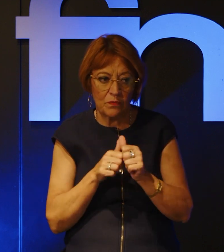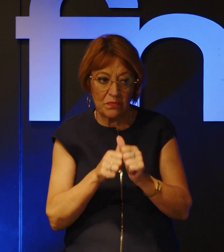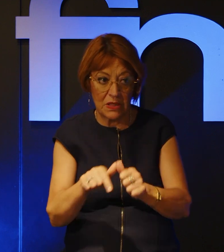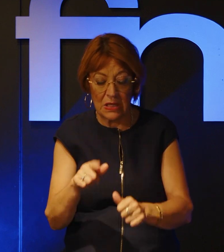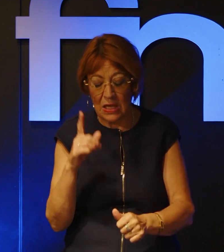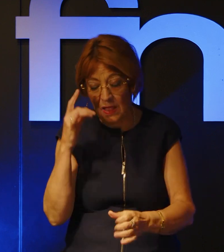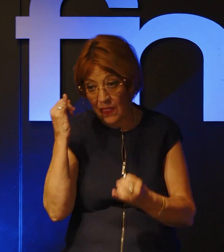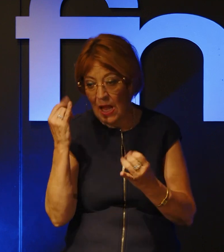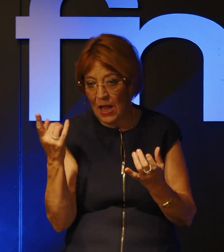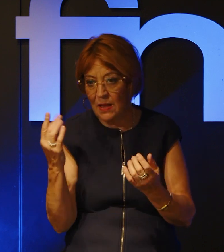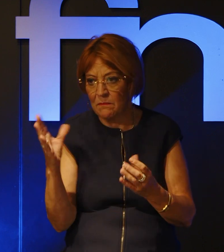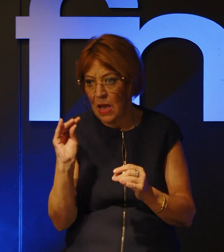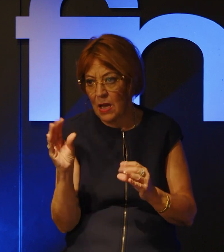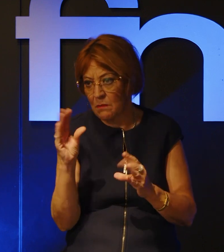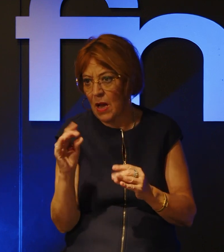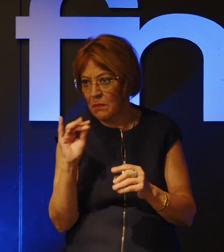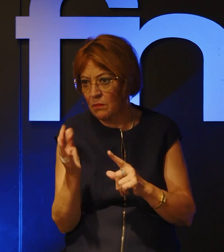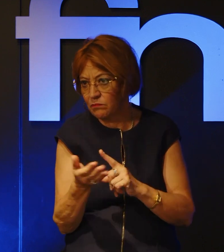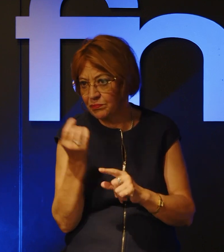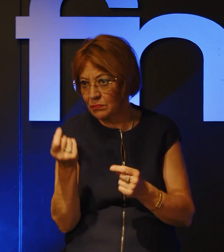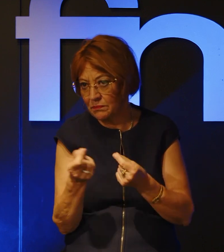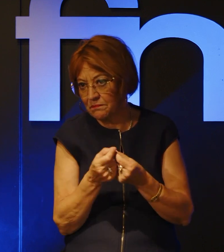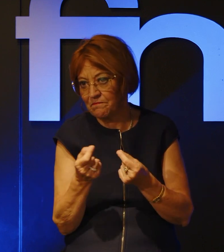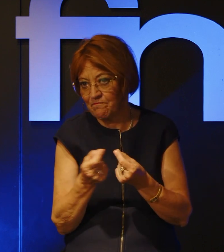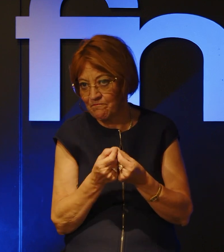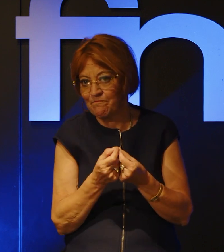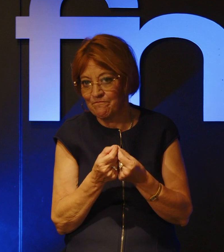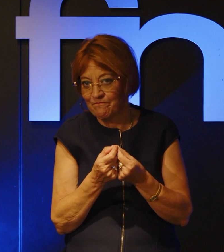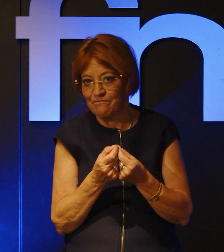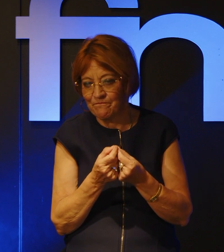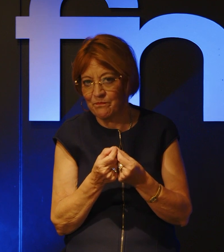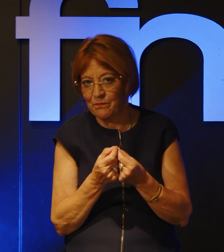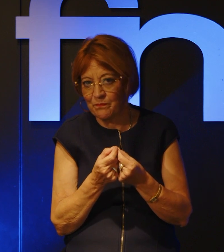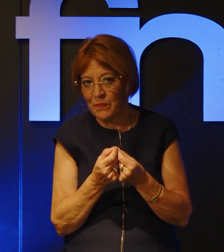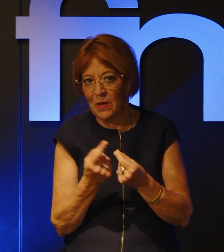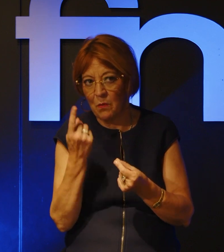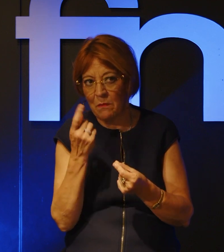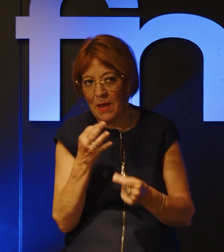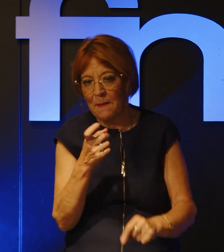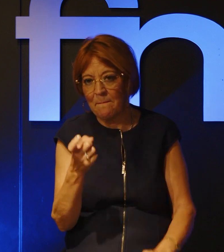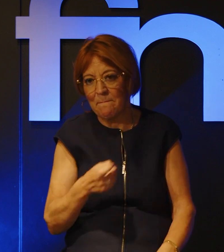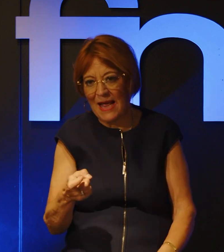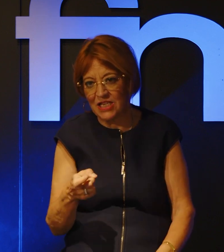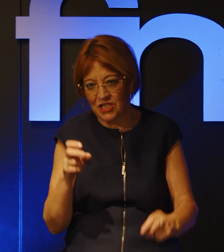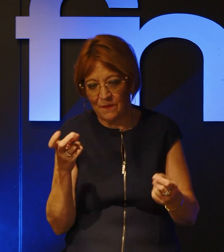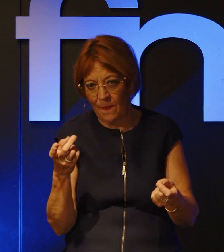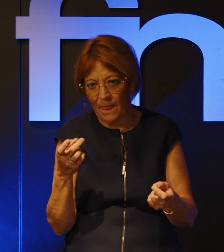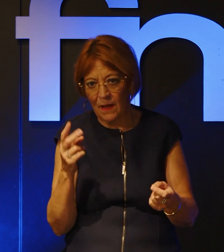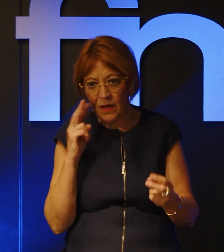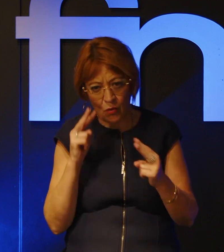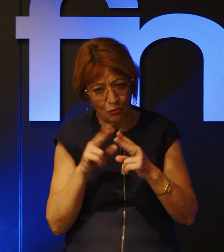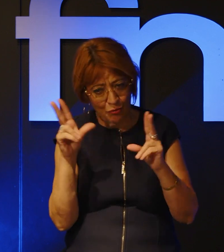ideal para cada vez mais conseguir chegar perto de uma eh paz que obviamente não vai